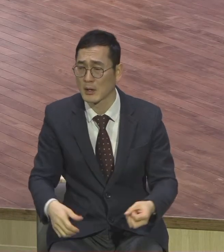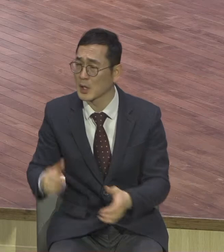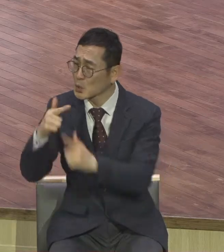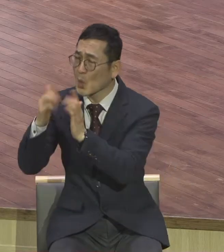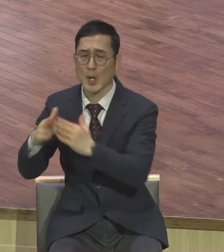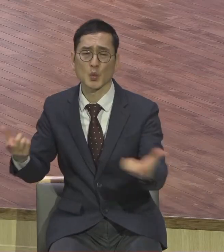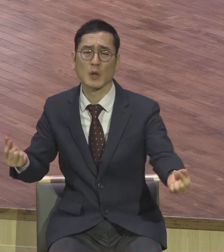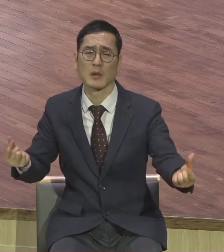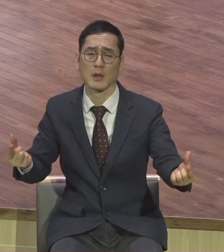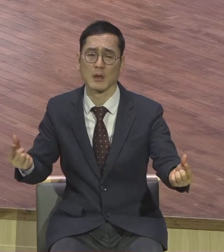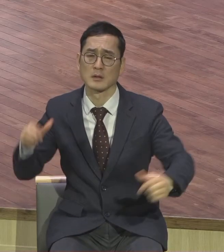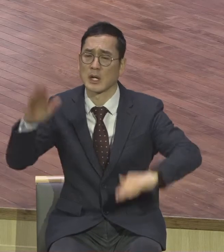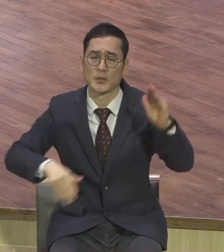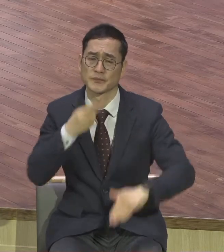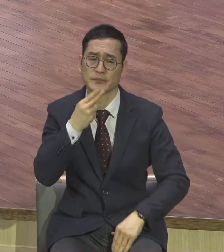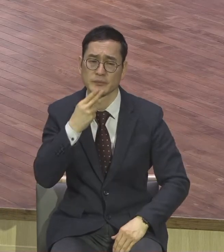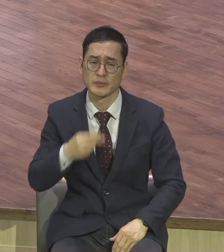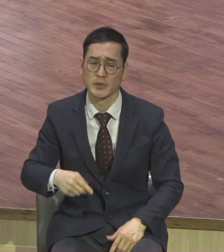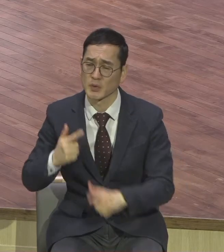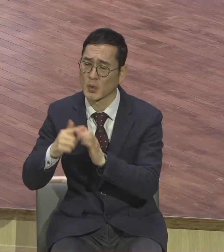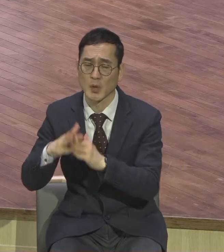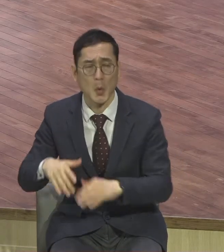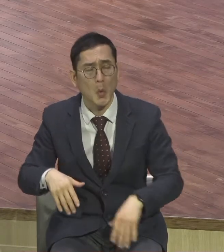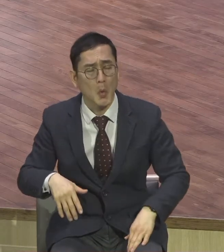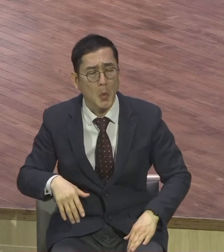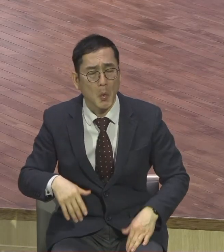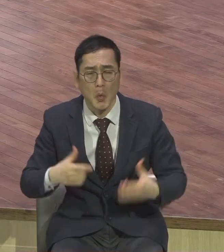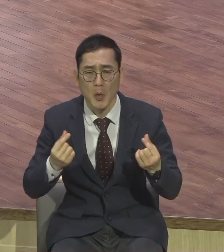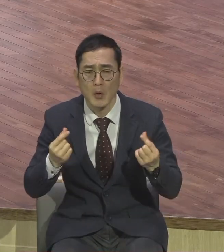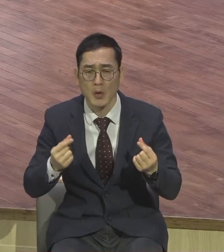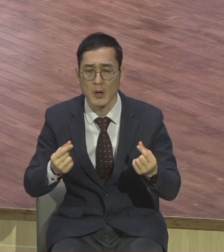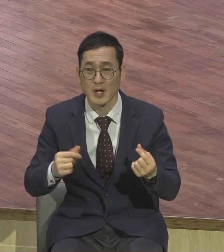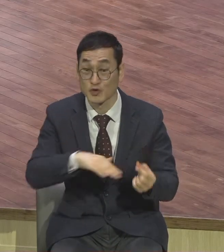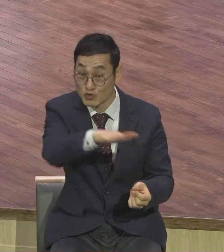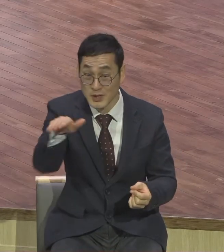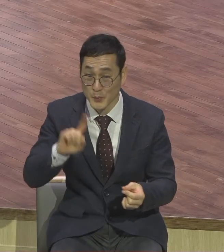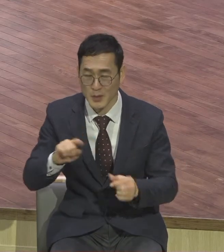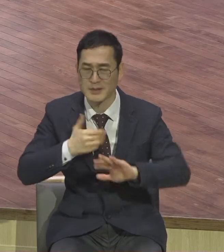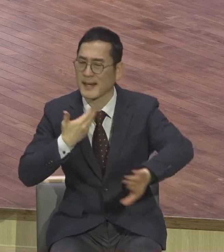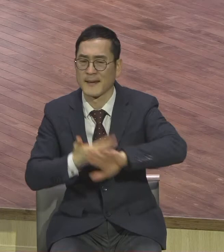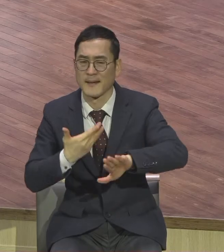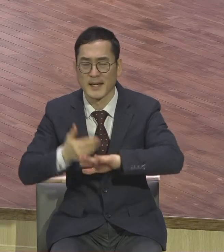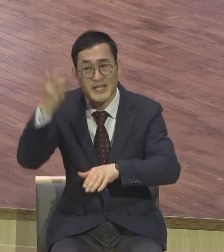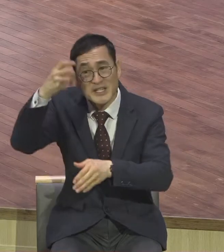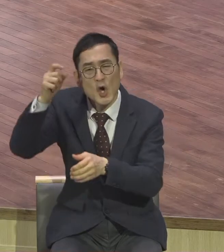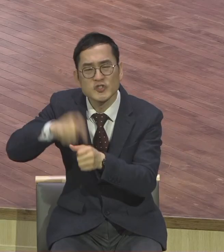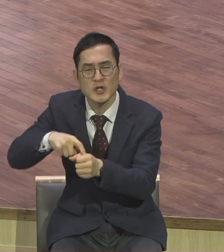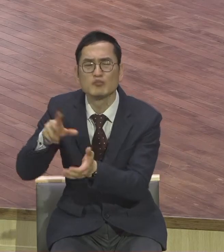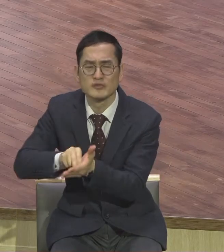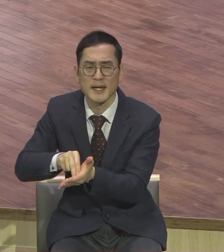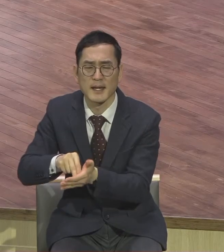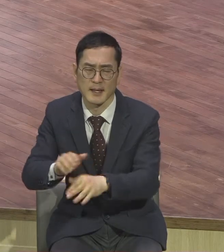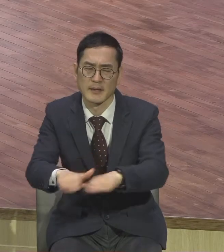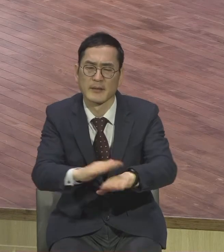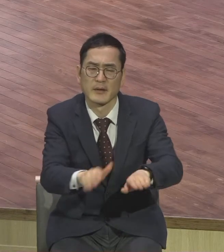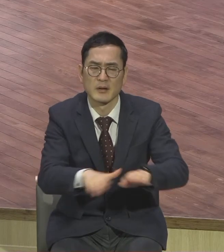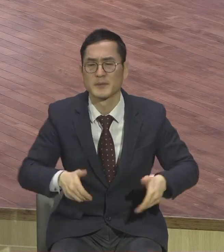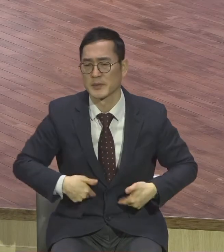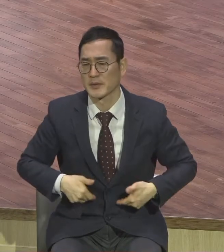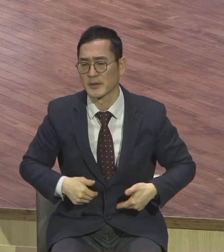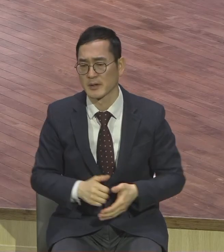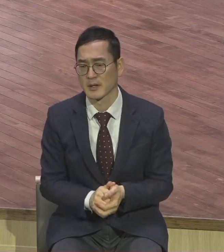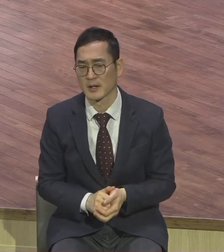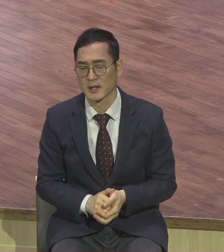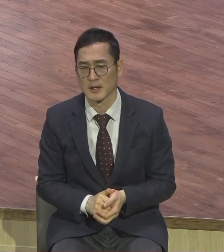사상 종교와 무슨 차이가 있냐면 우리 교회는 영적인 말을 해야죠. 영적인 말을 그게 차별화가 있어야지.